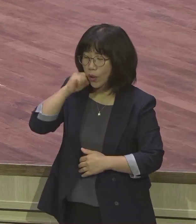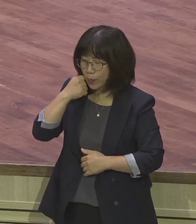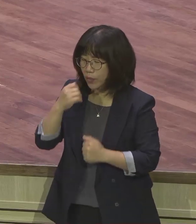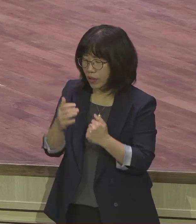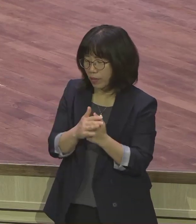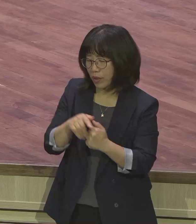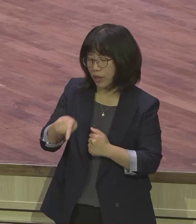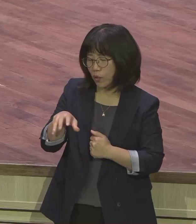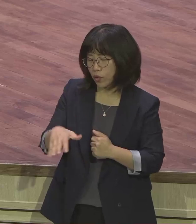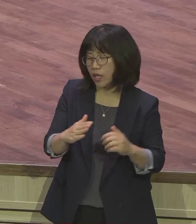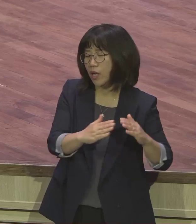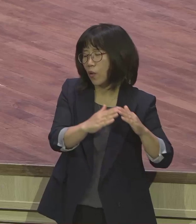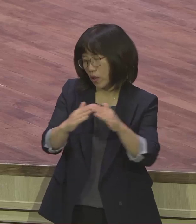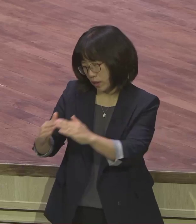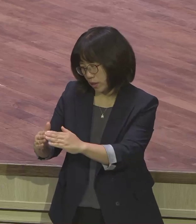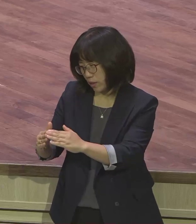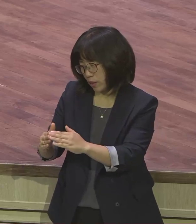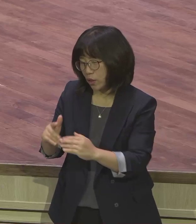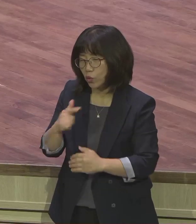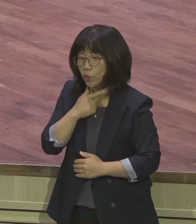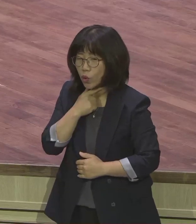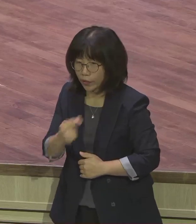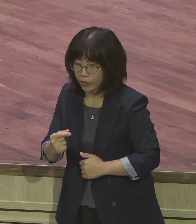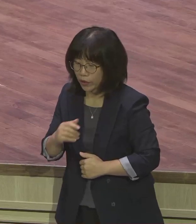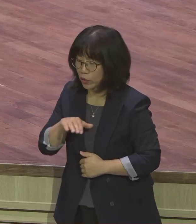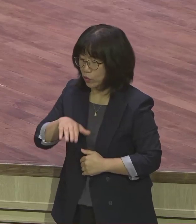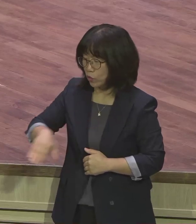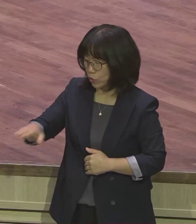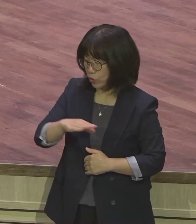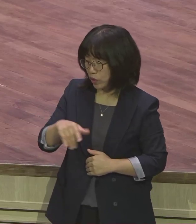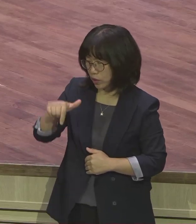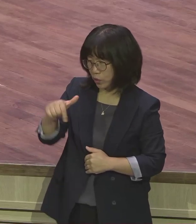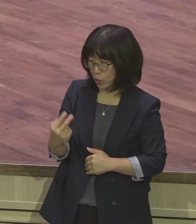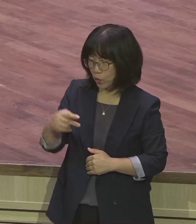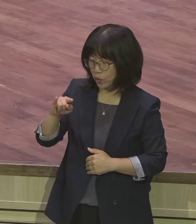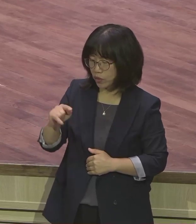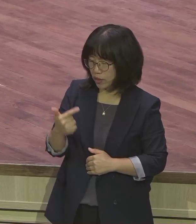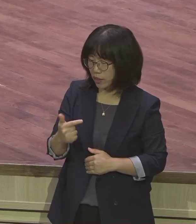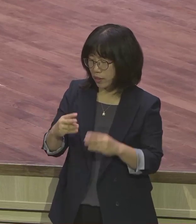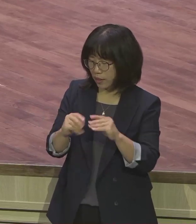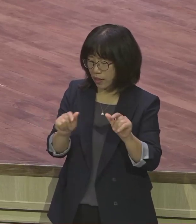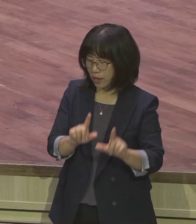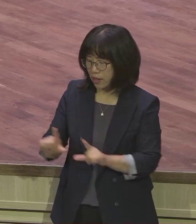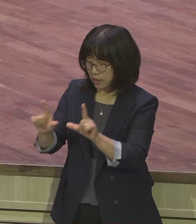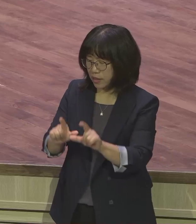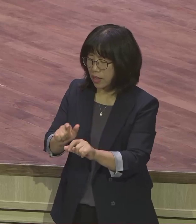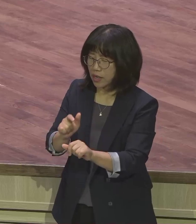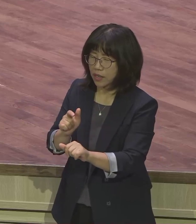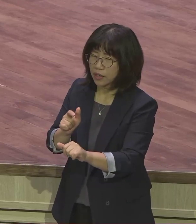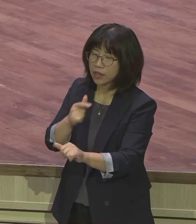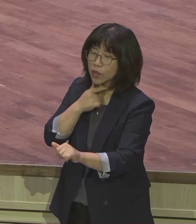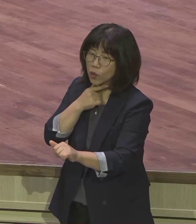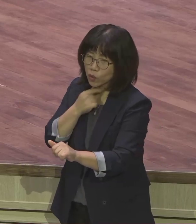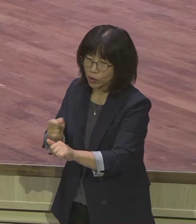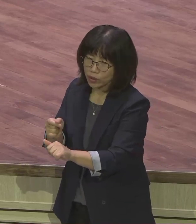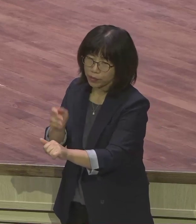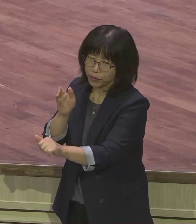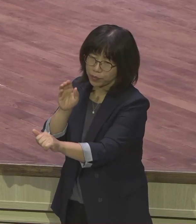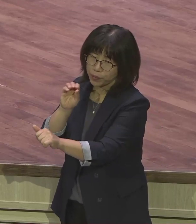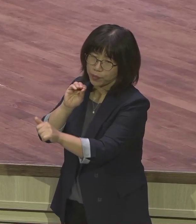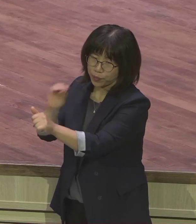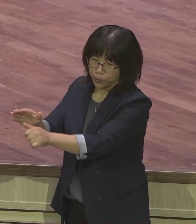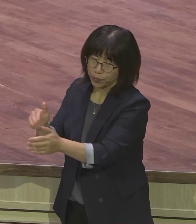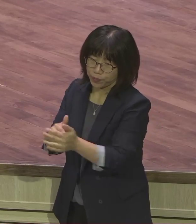그루하고 그리하자 왔사오니 원하군대 종들로 고샌땅에 살게 하소서 야곱과 그 가족은